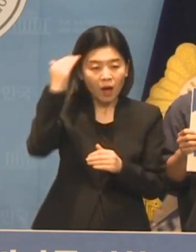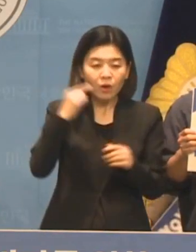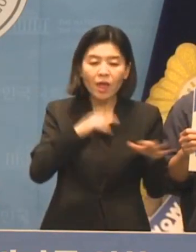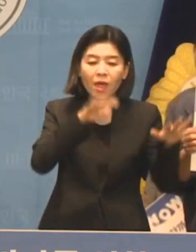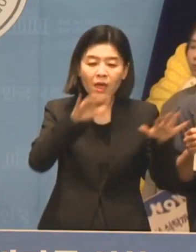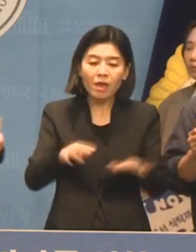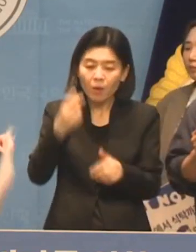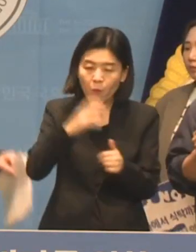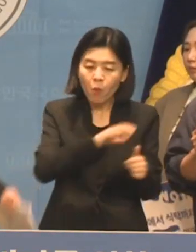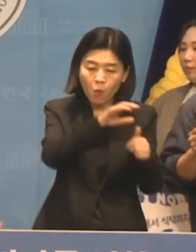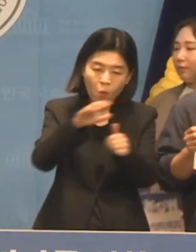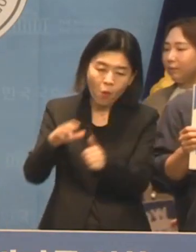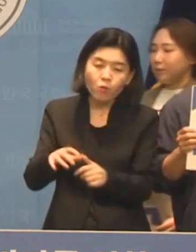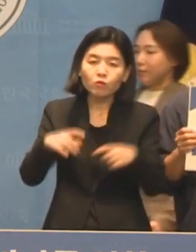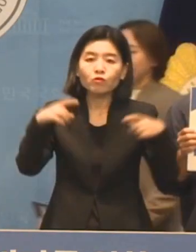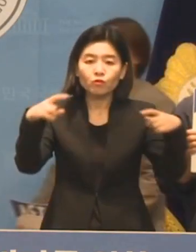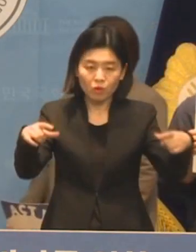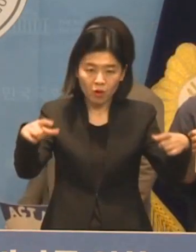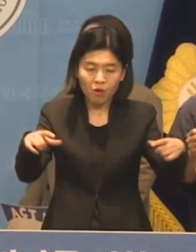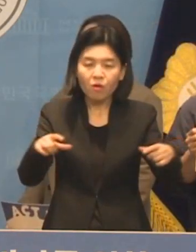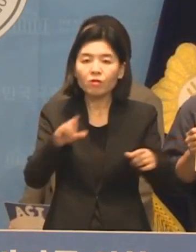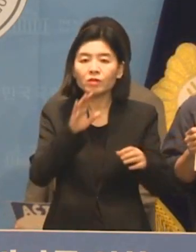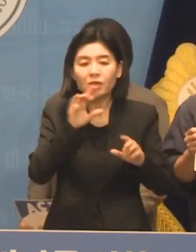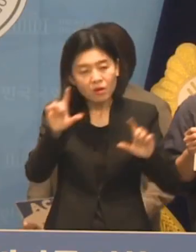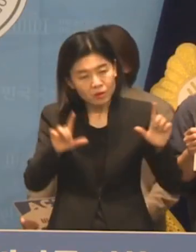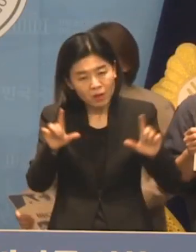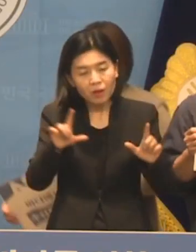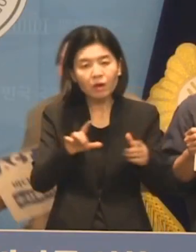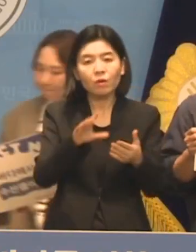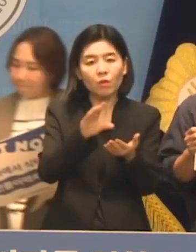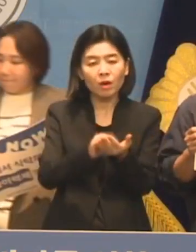해양보호구역의 현황과 과제에 대해서 말씀해 주시겠습니다.